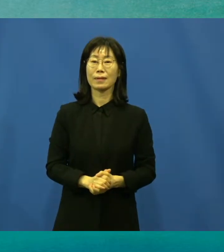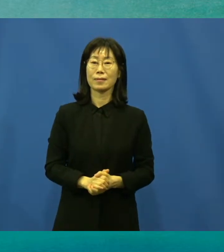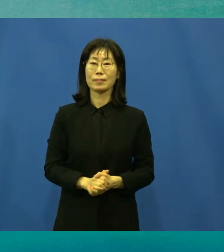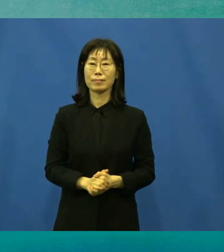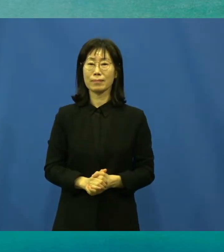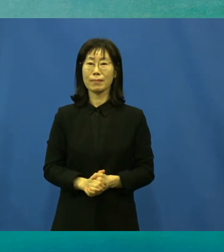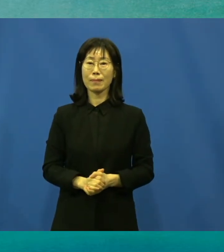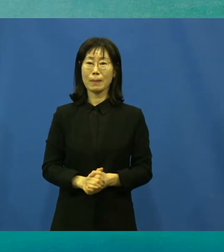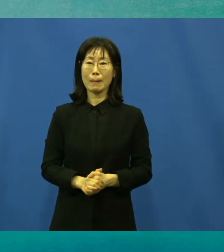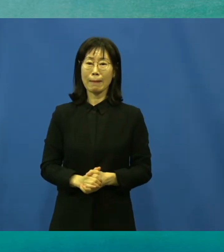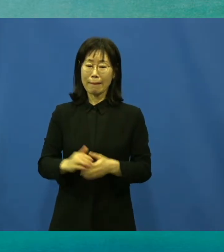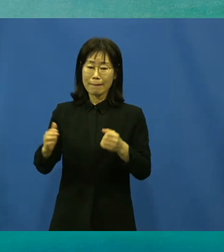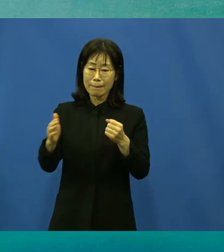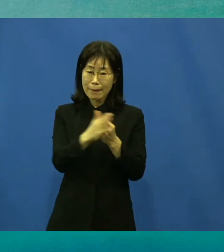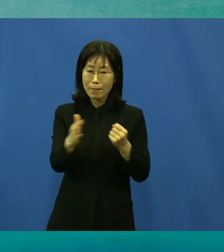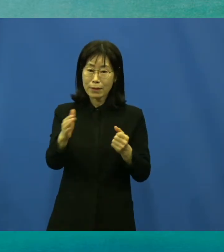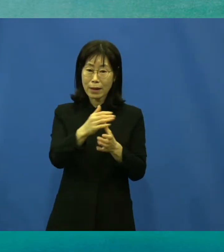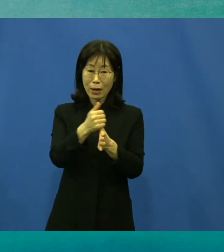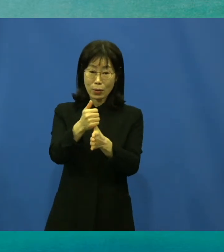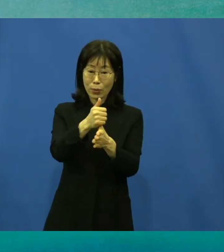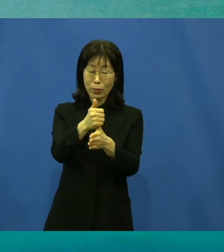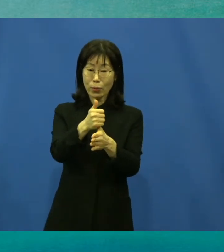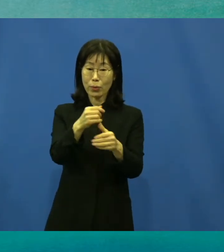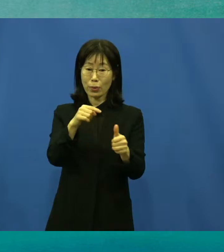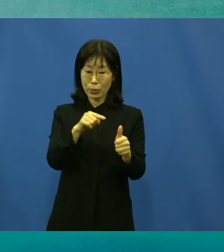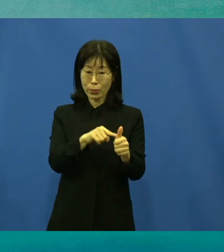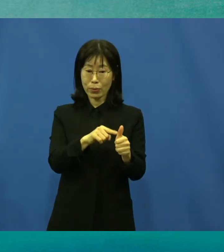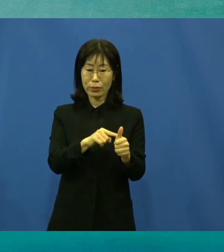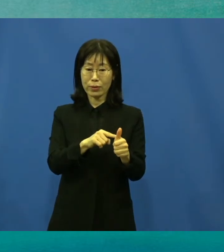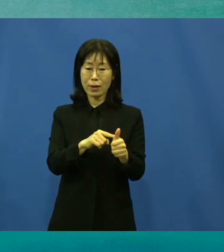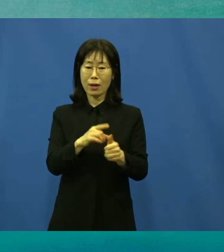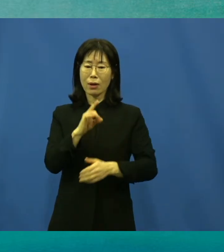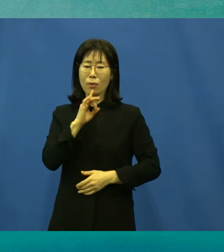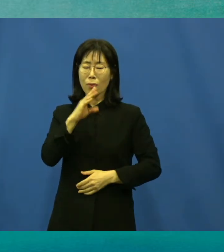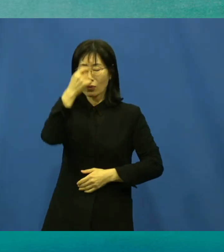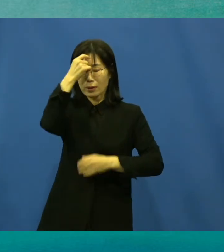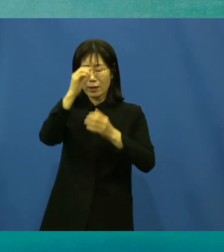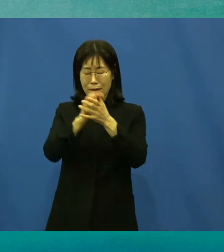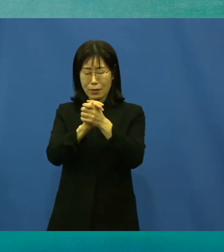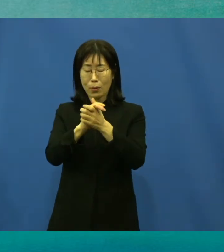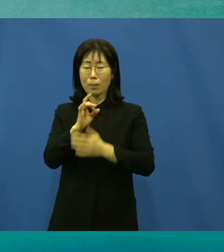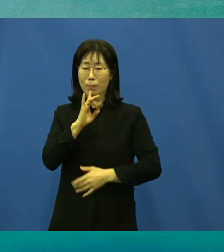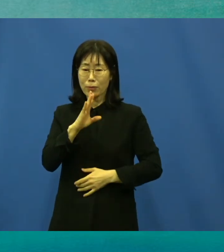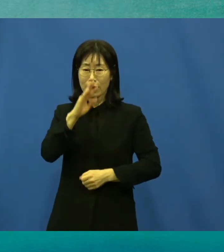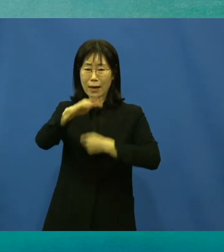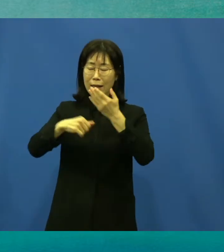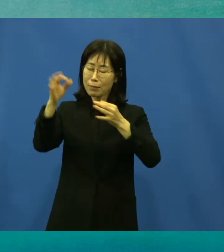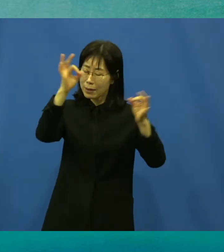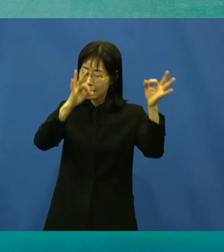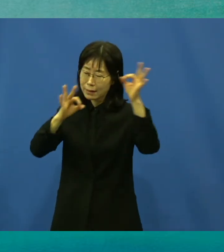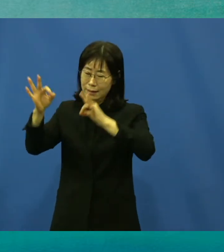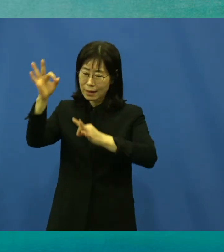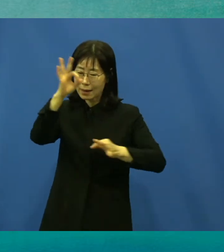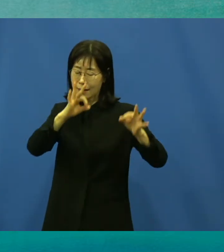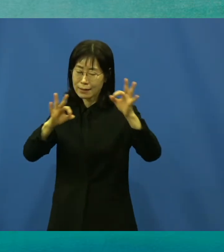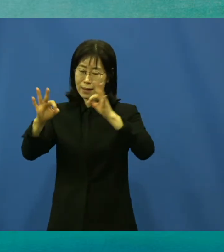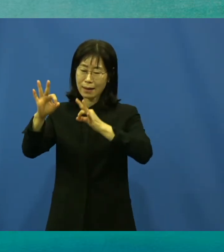오직 기도에만 집중할 수 있는 시간과 공간, 그게 물고기 뱃속이었습니다.